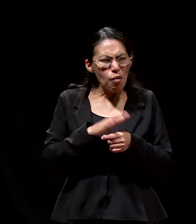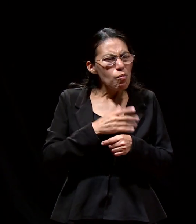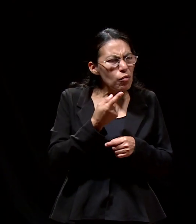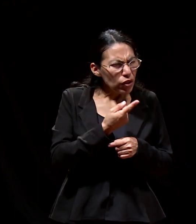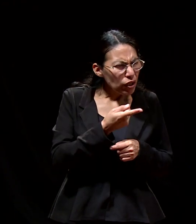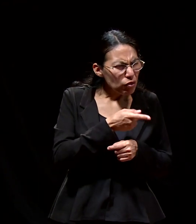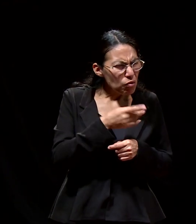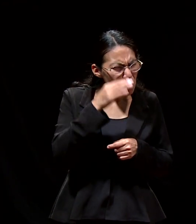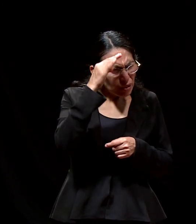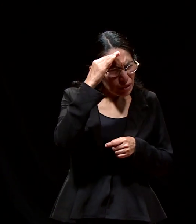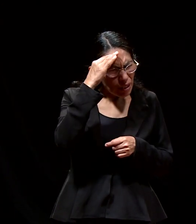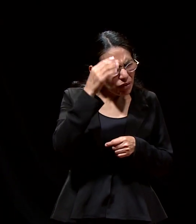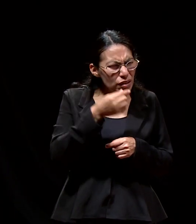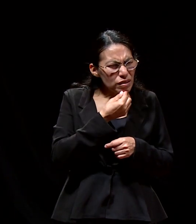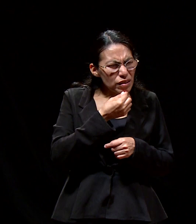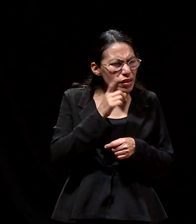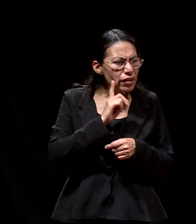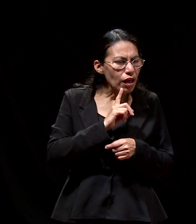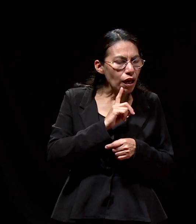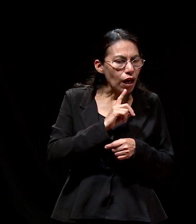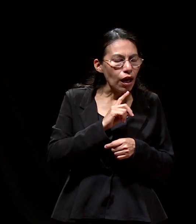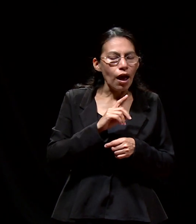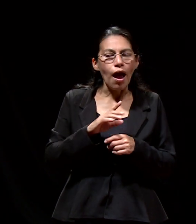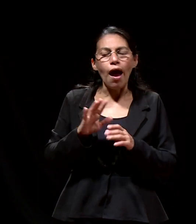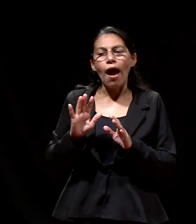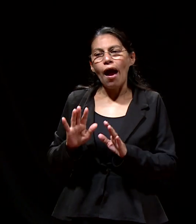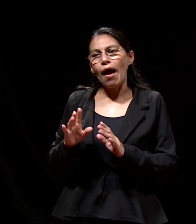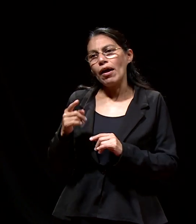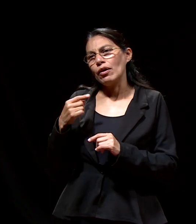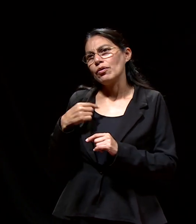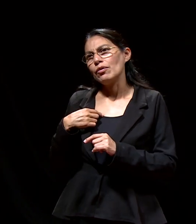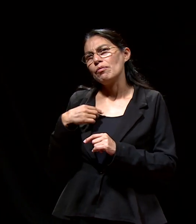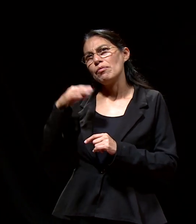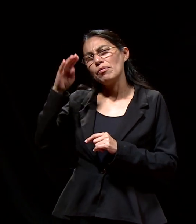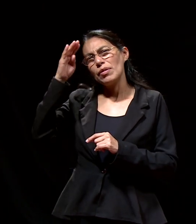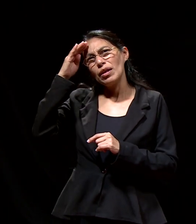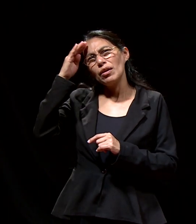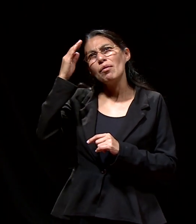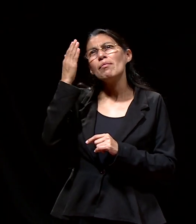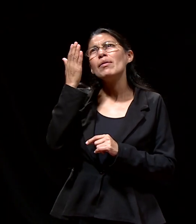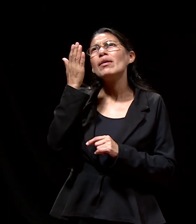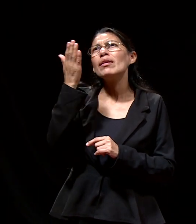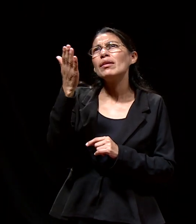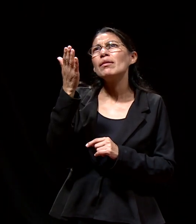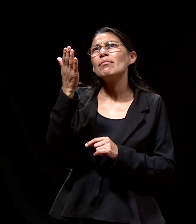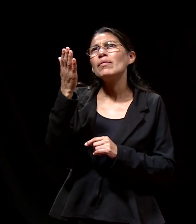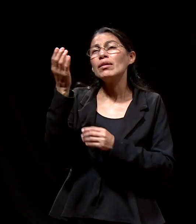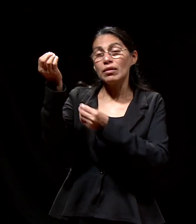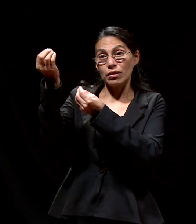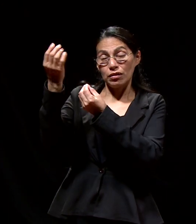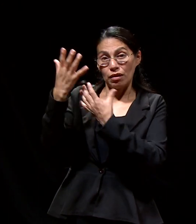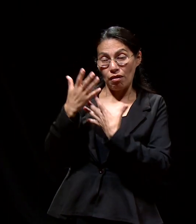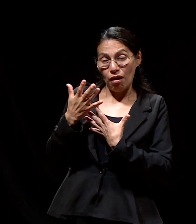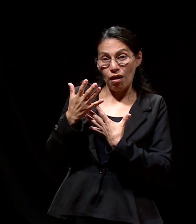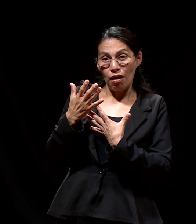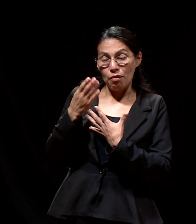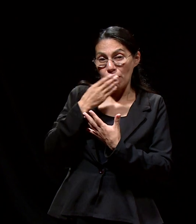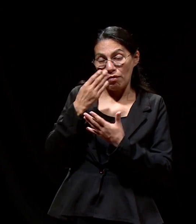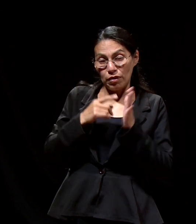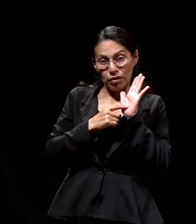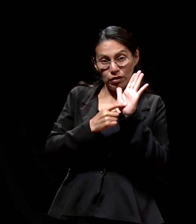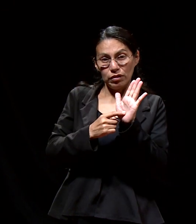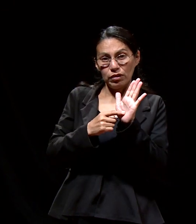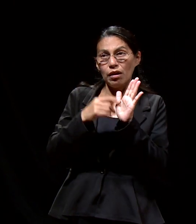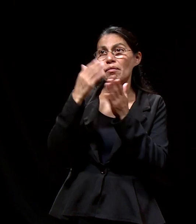porque yo creo que cuando pedimos dice la Biblia pedid y se os dará